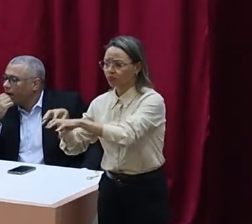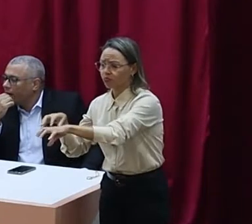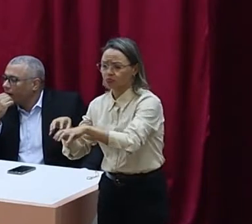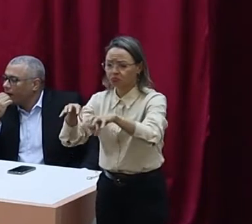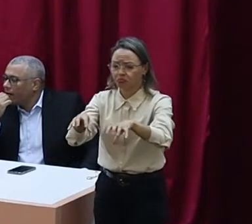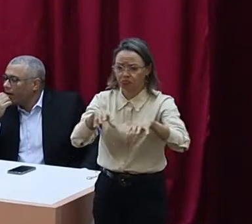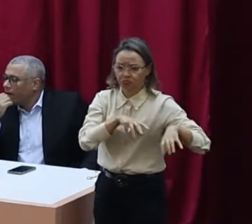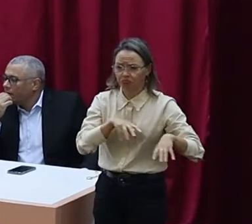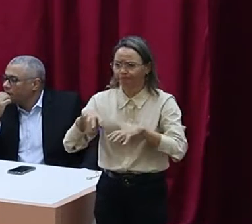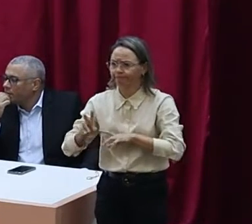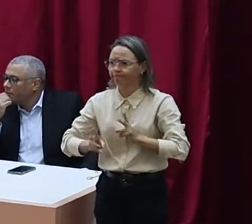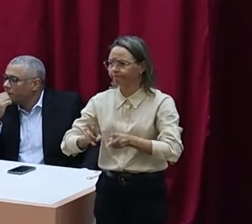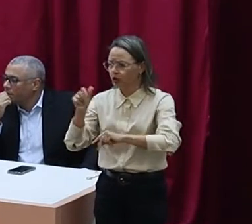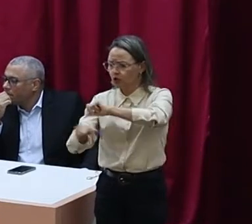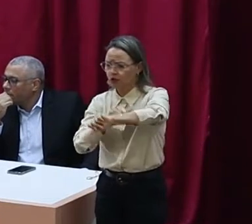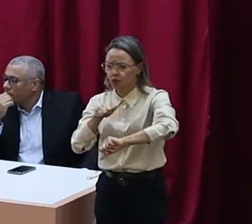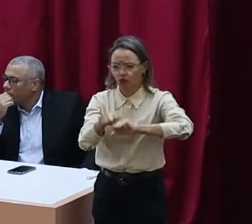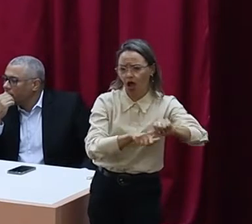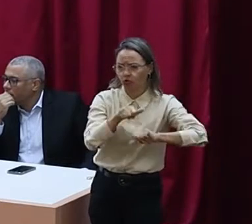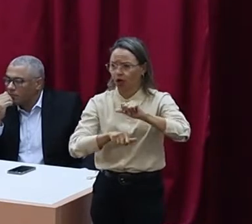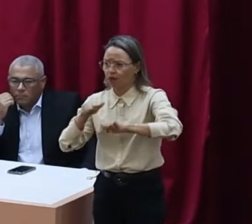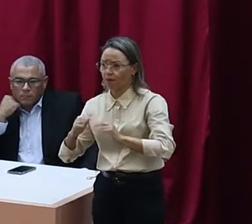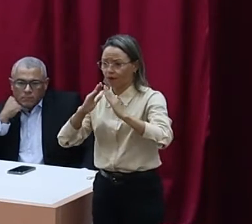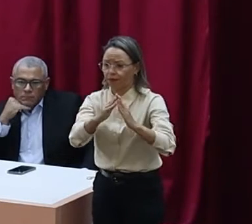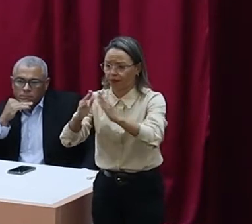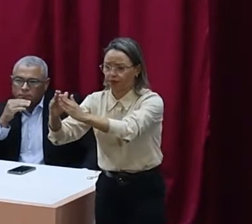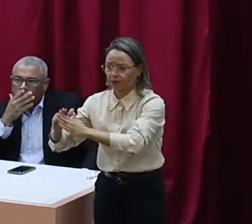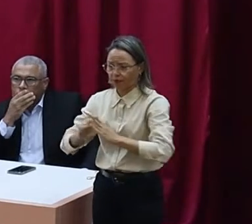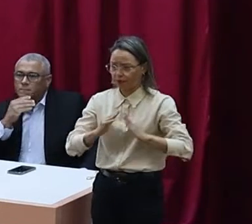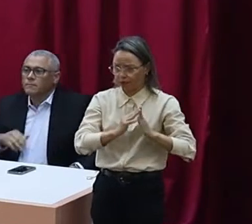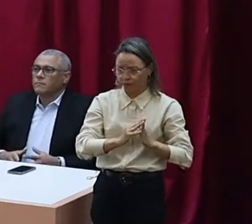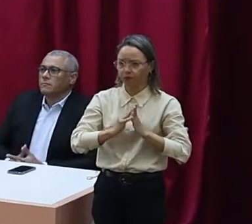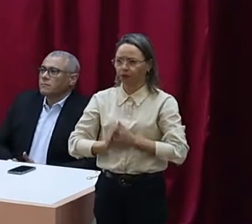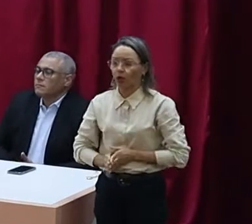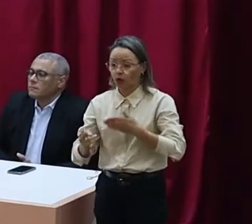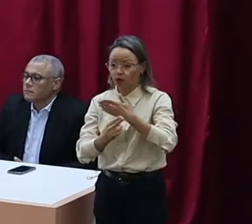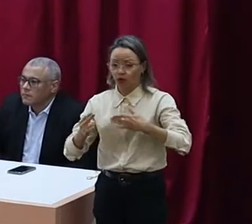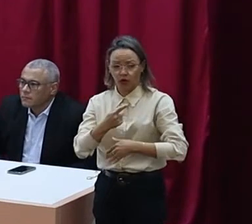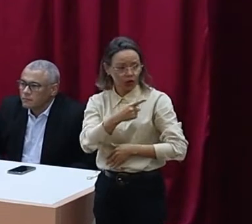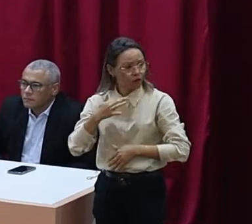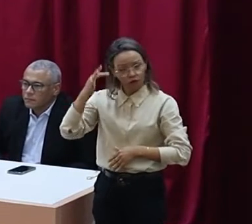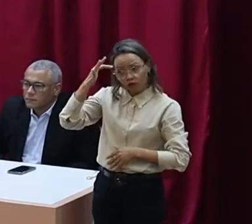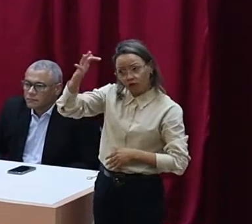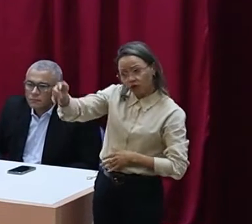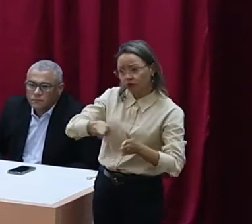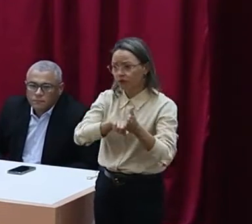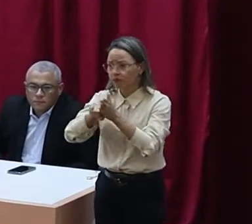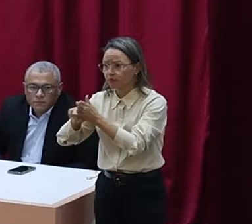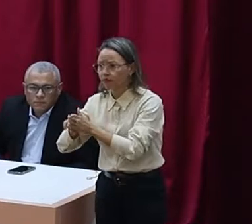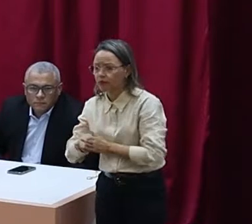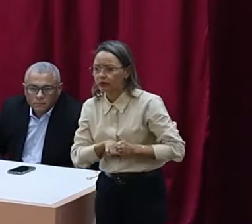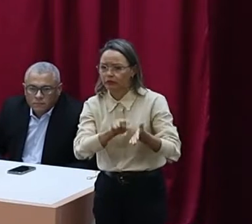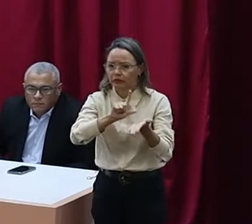vida deles. E eles tiveram que se reinventar, né? E o Lear trabalha, né? Ele é um filósofo, ele investiga